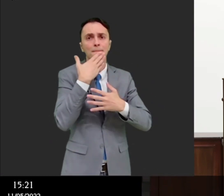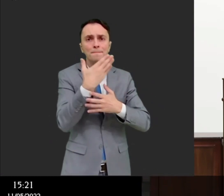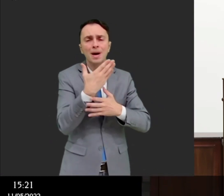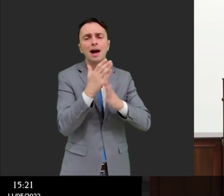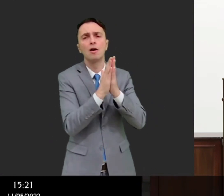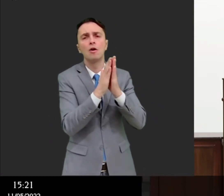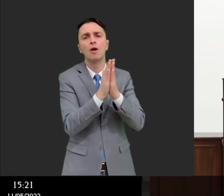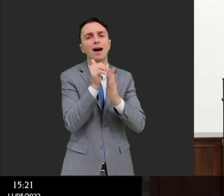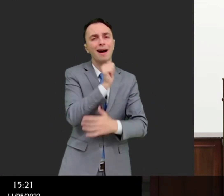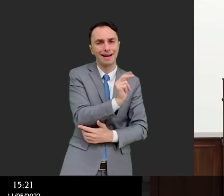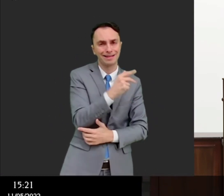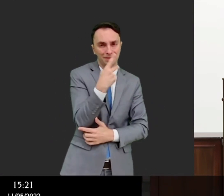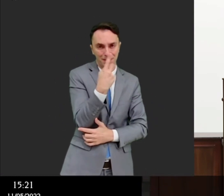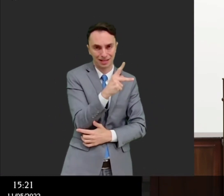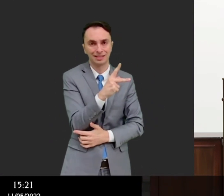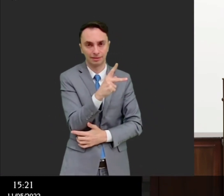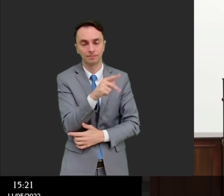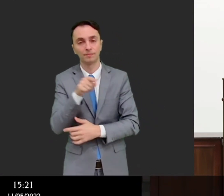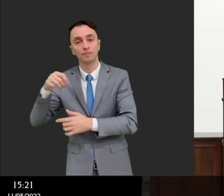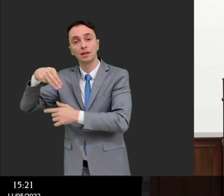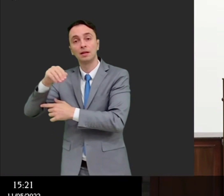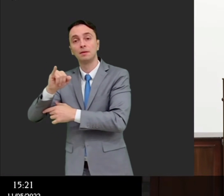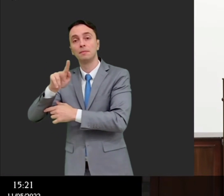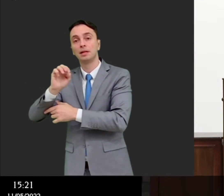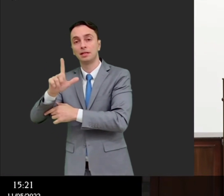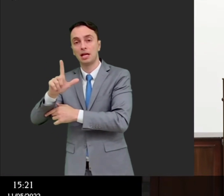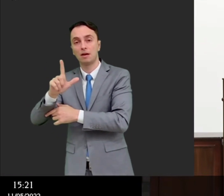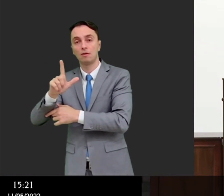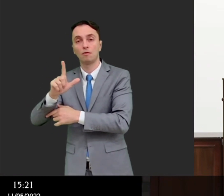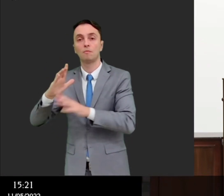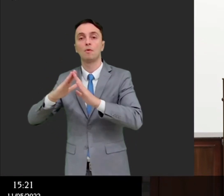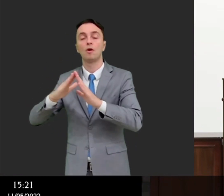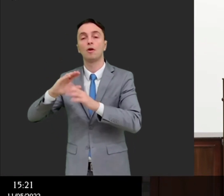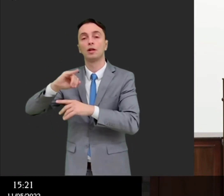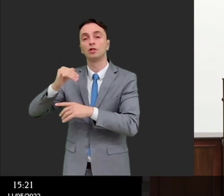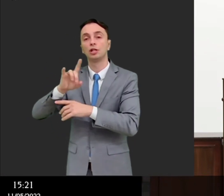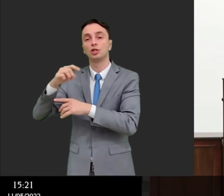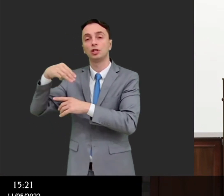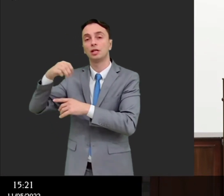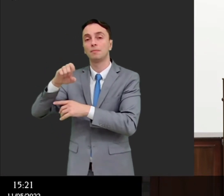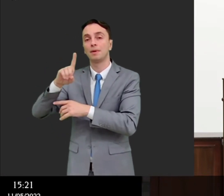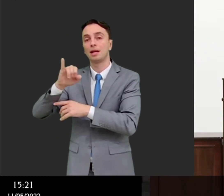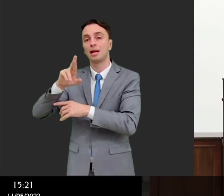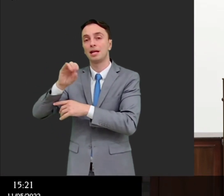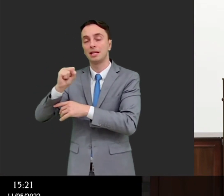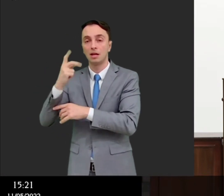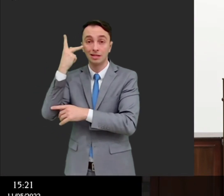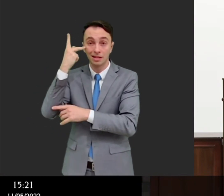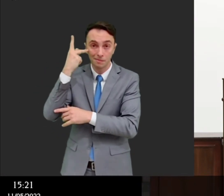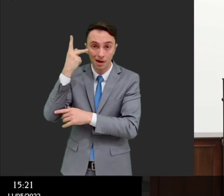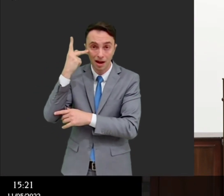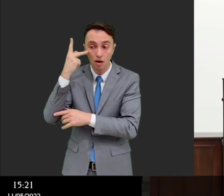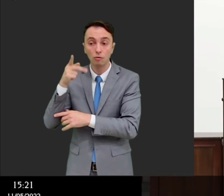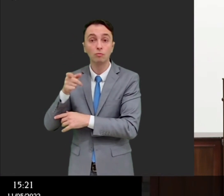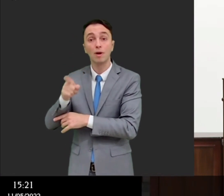uma cirurgia amanhã. O irmão Miguel Calabrese, de Jardim Medeiros, São Paulo, está com